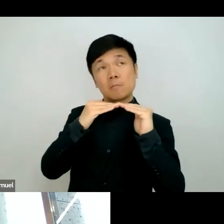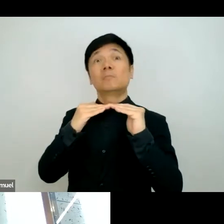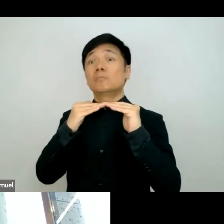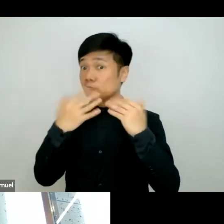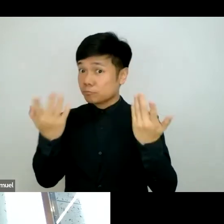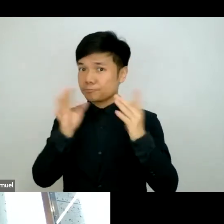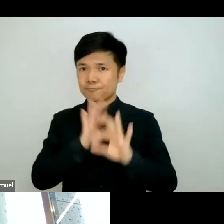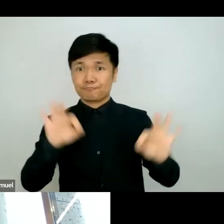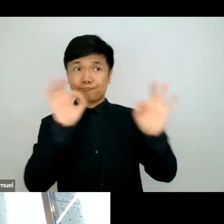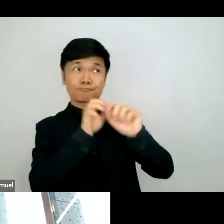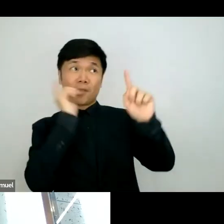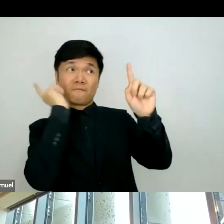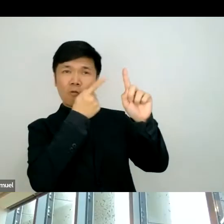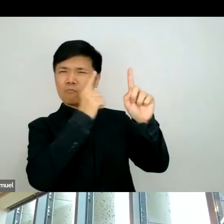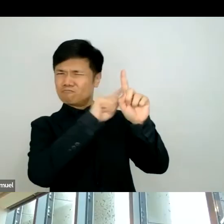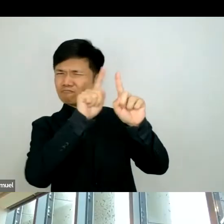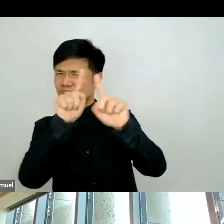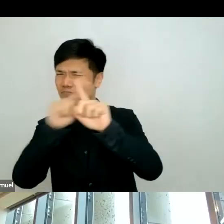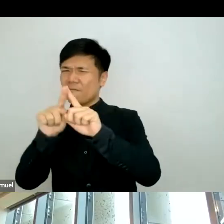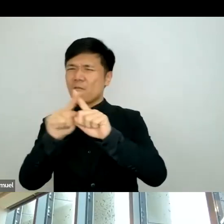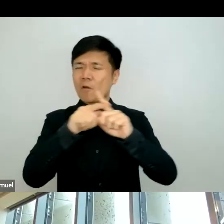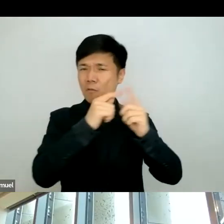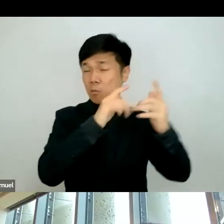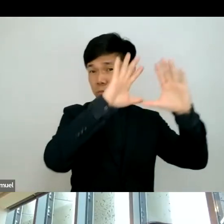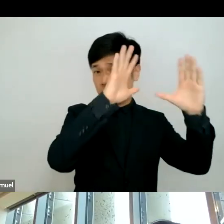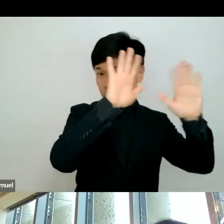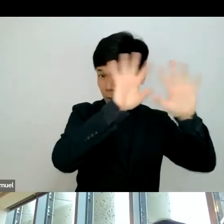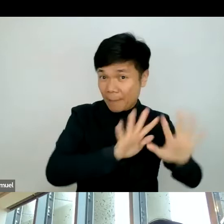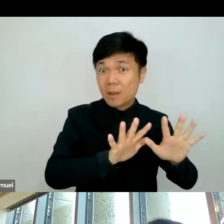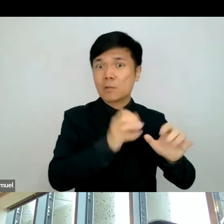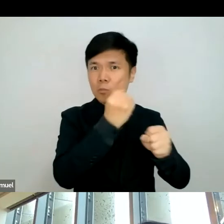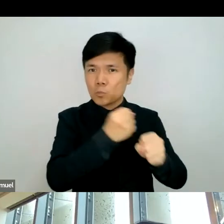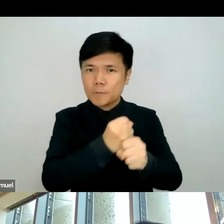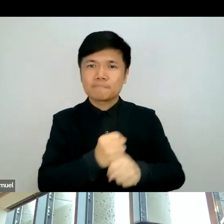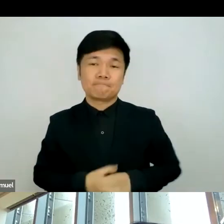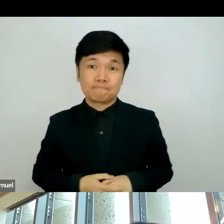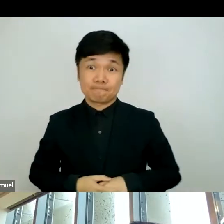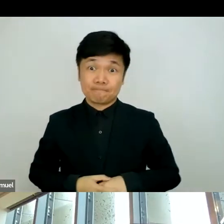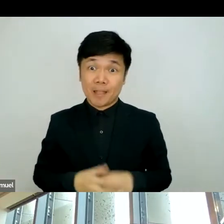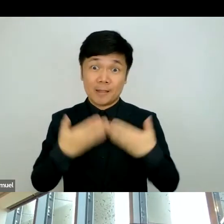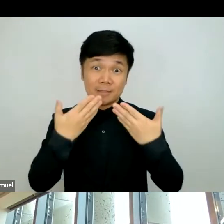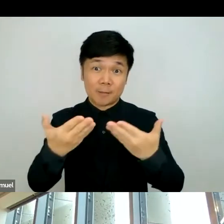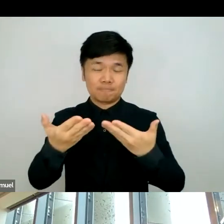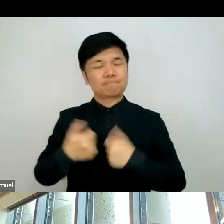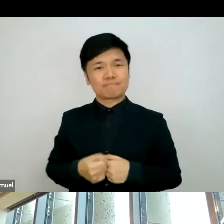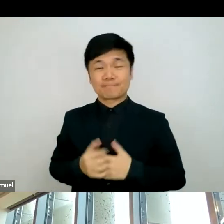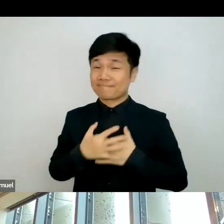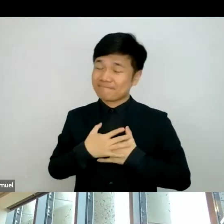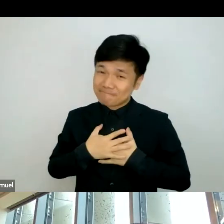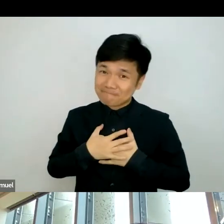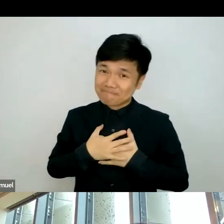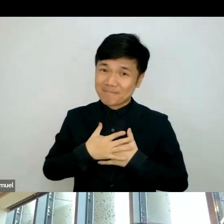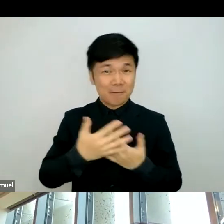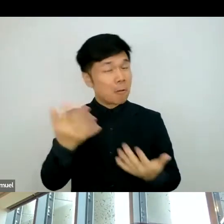de handicap, pour qu'ils ne soient pas laissés pour compte dans ces discussions sur le changement climatique.